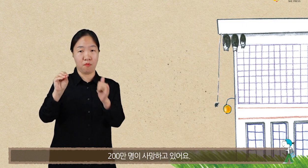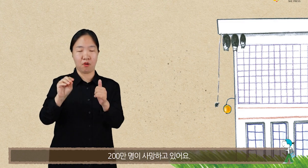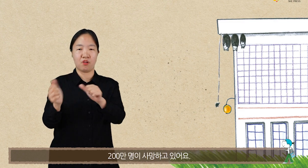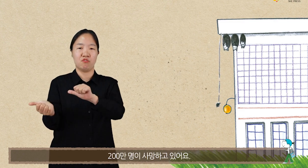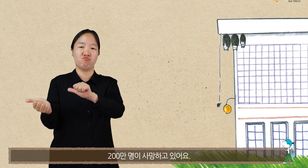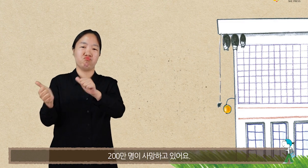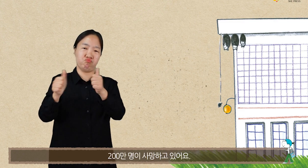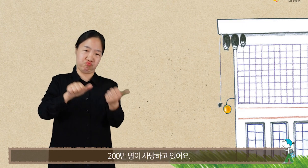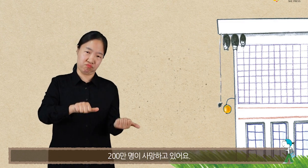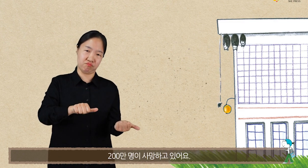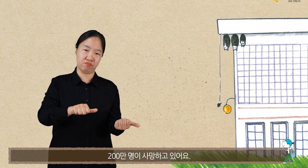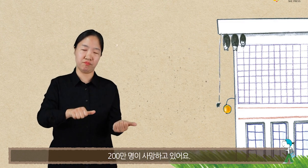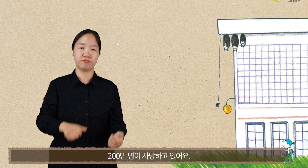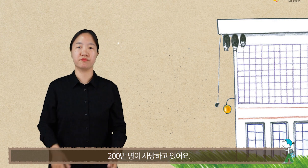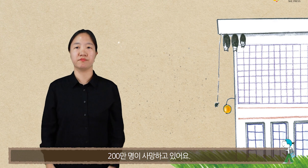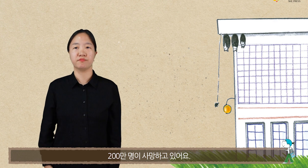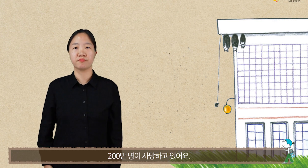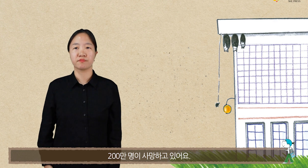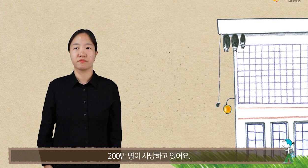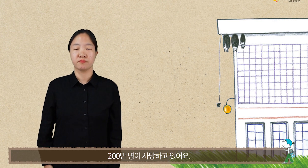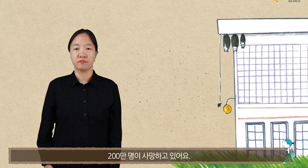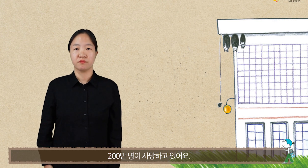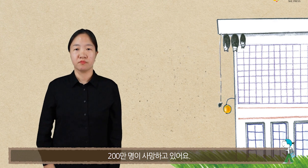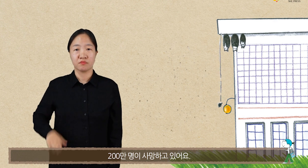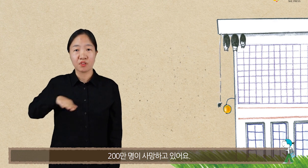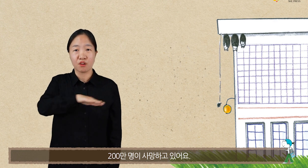200만 명이 사망하고 있어요.